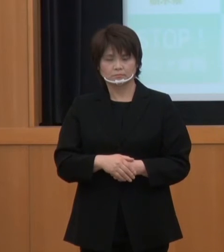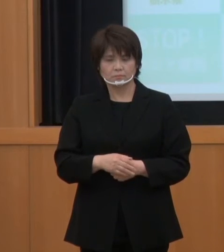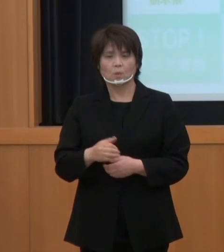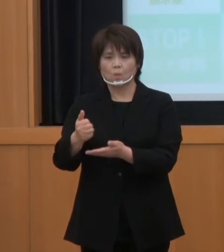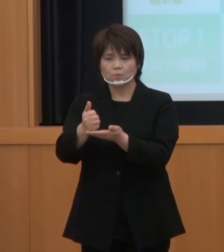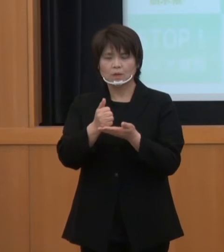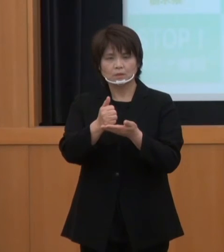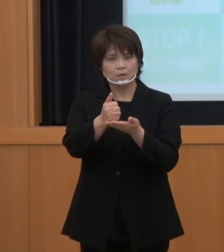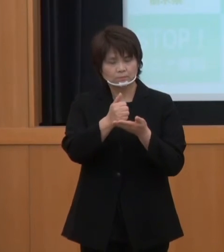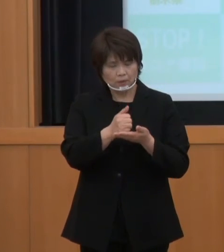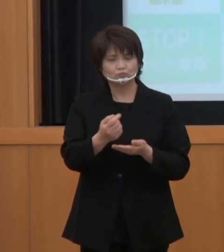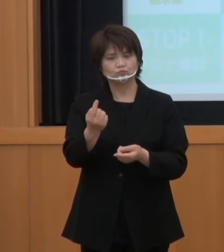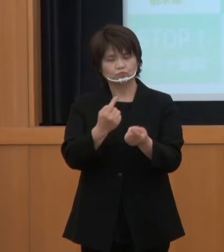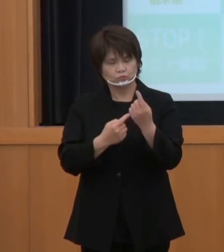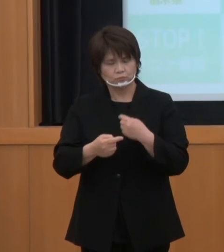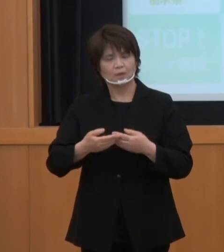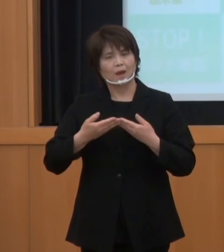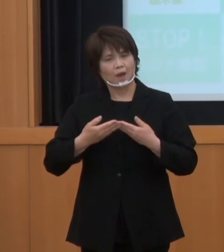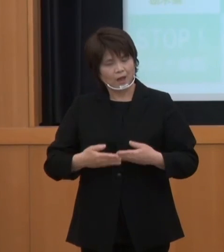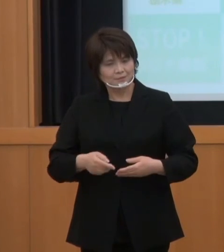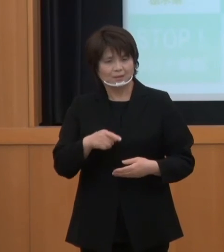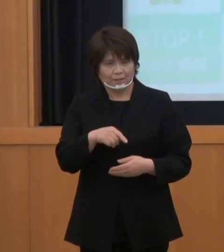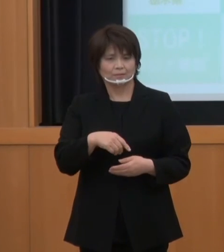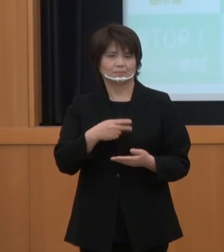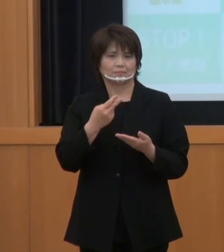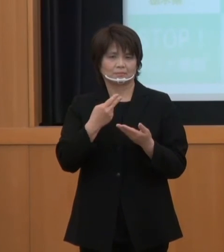めるものになるものというふうに考えております。